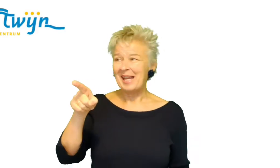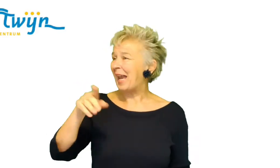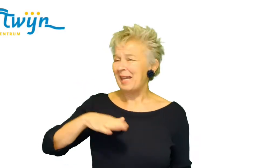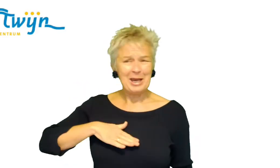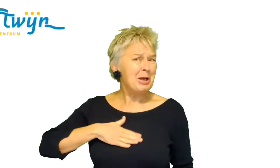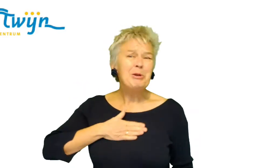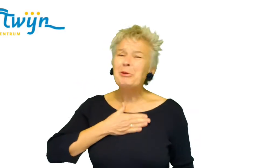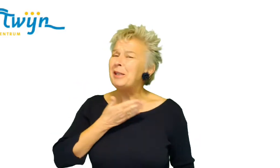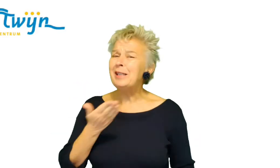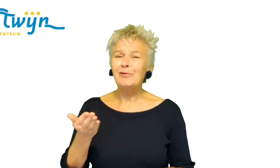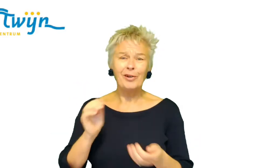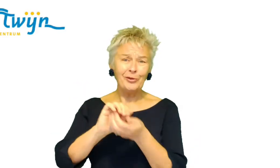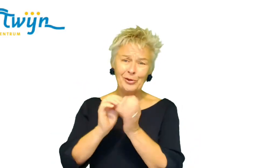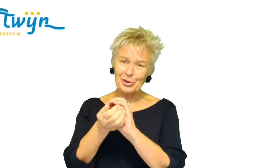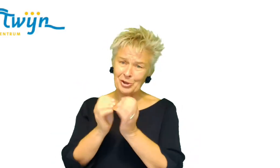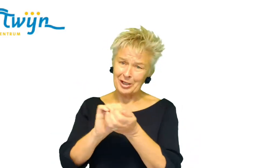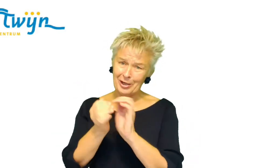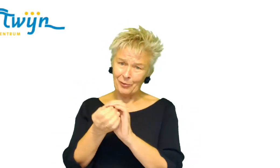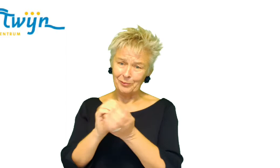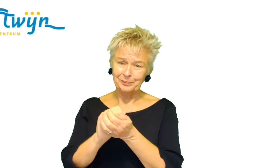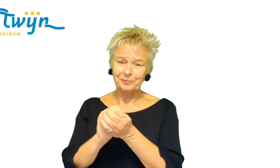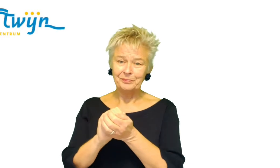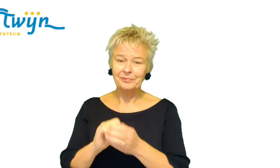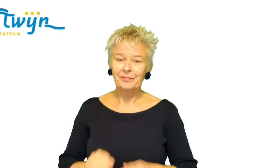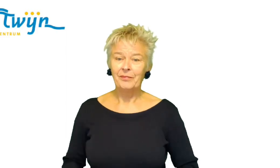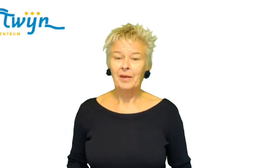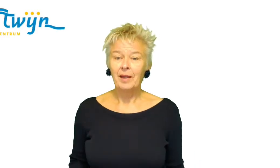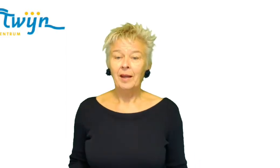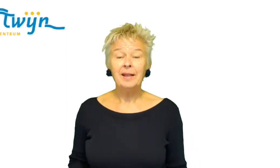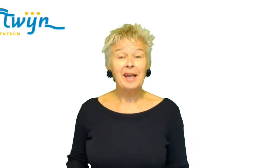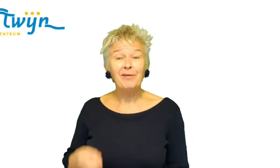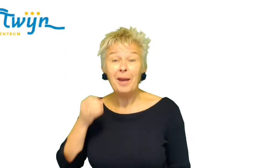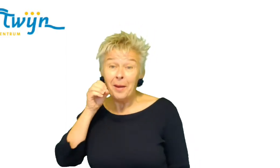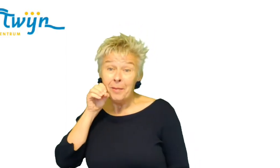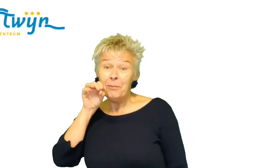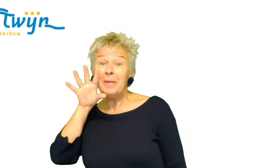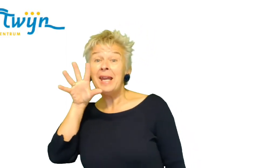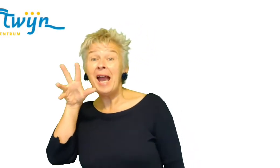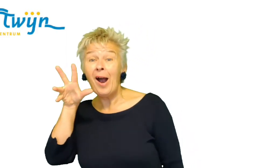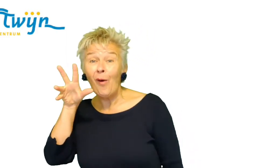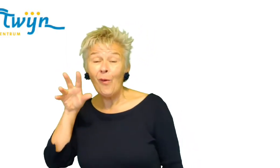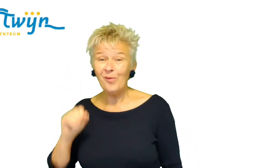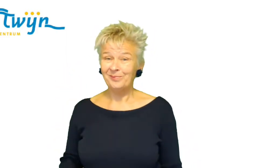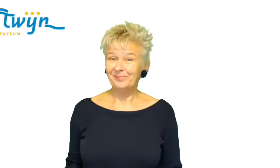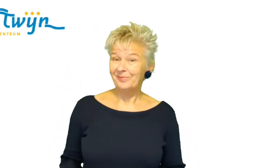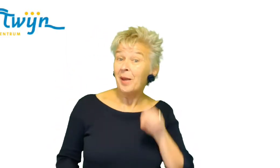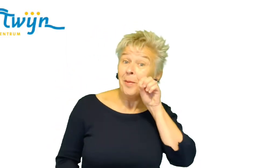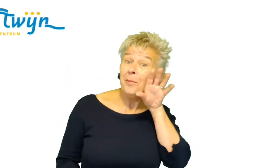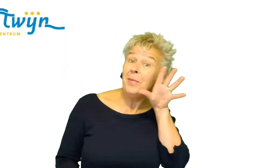Zij hield niet van de sneeuw. En dan krijg je weer miauw,